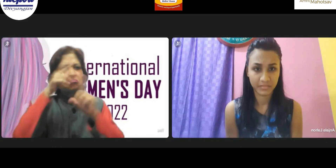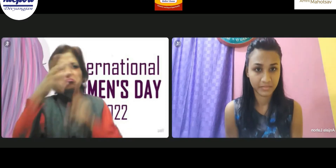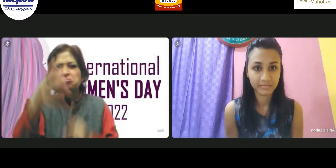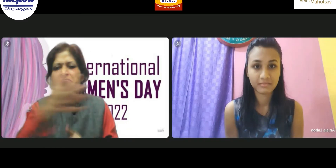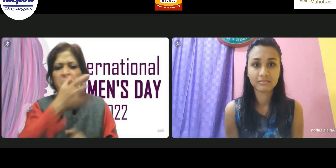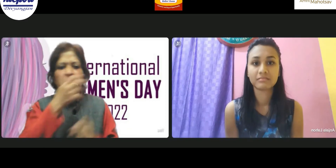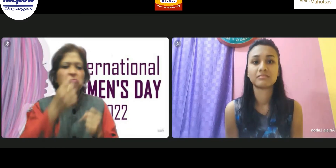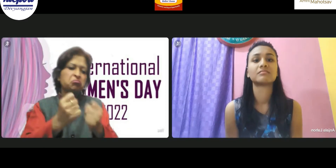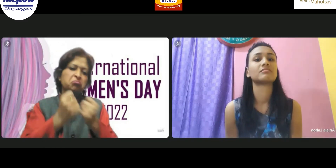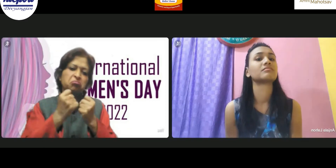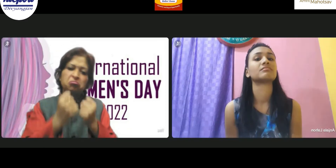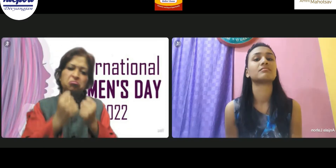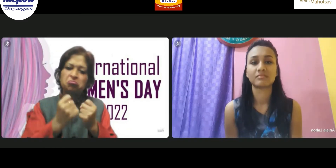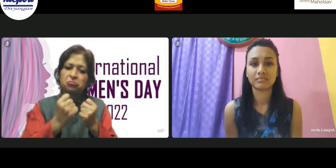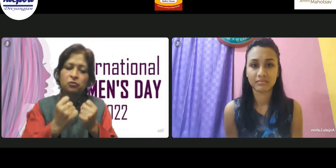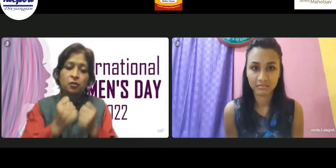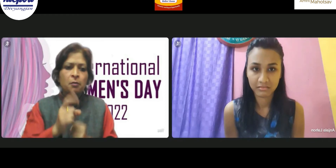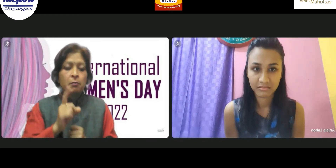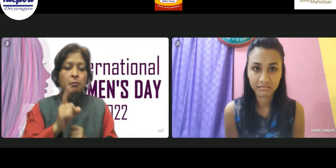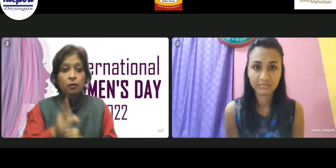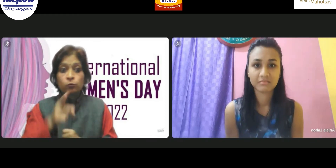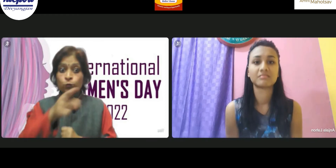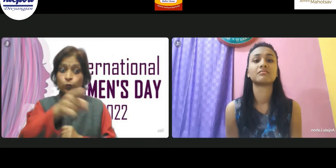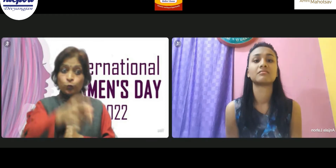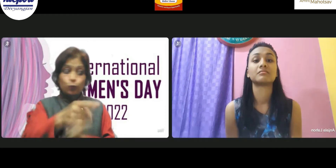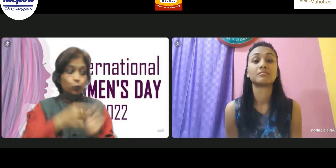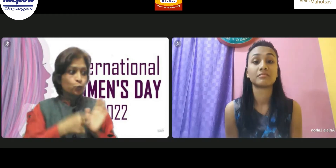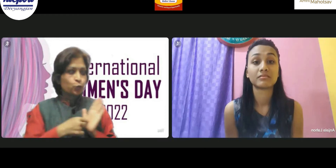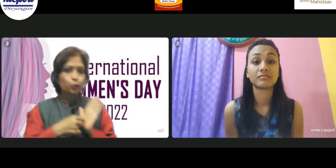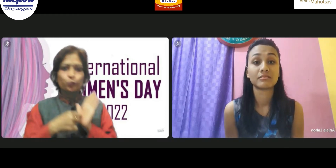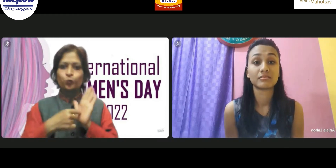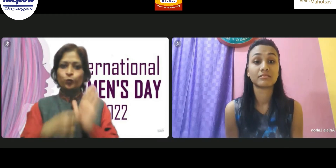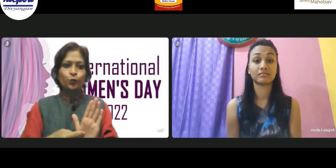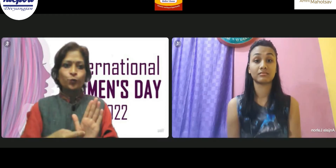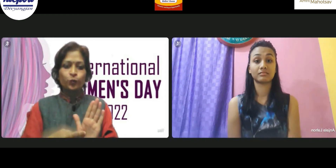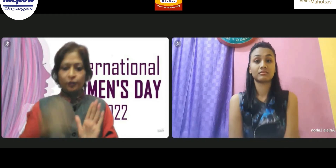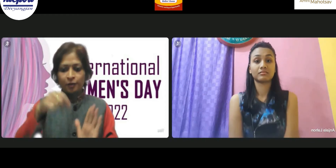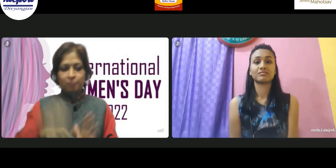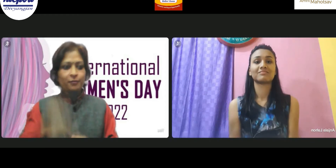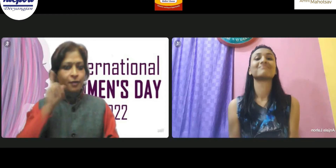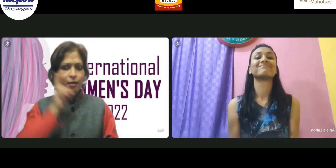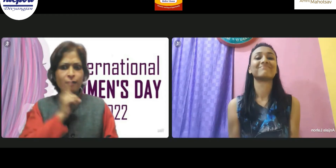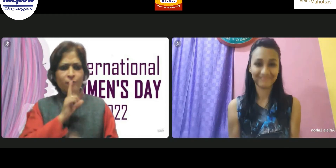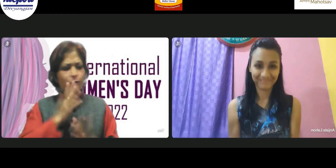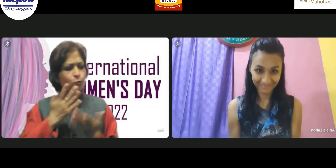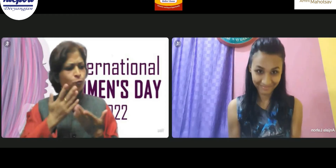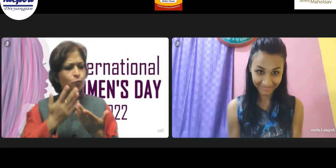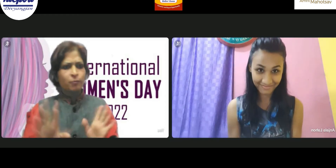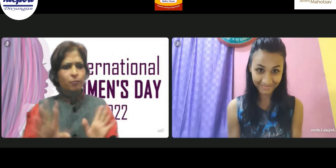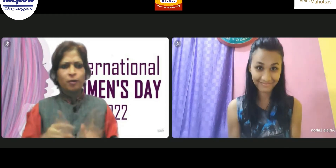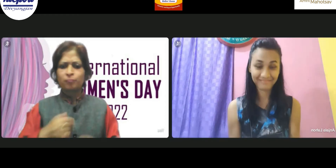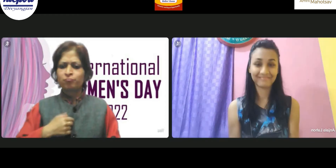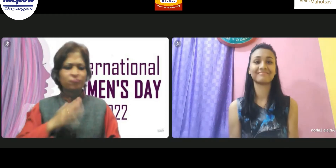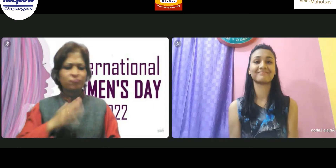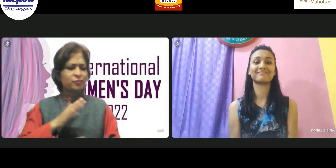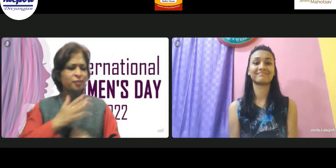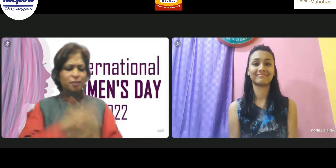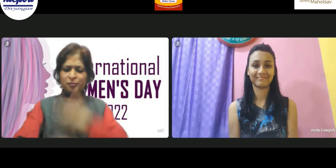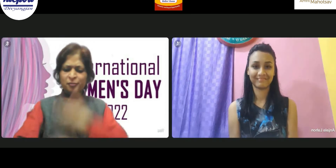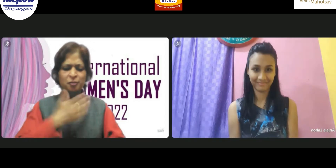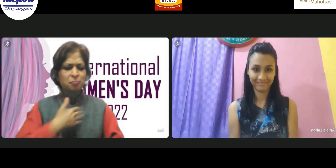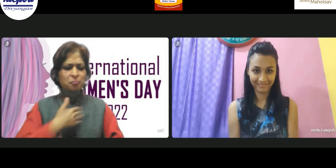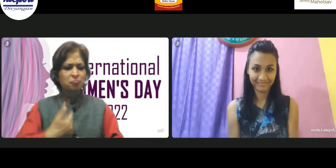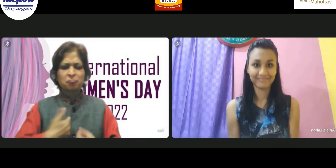लोग ऐसा सोचते हैं कि ये बधिर हैं और ये जीवन में इस तरह की चीजें हासिल नहीं कर सकते।